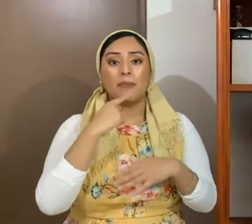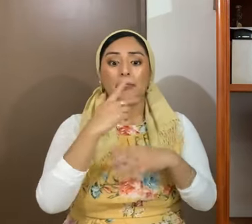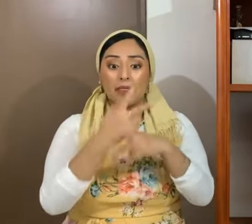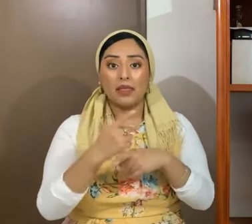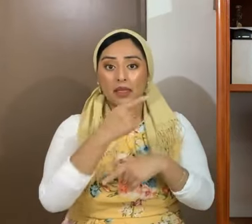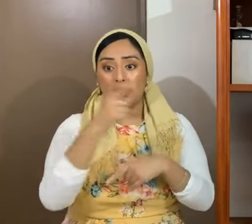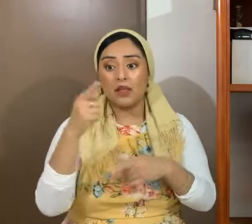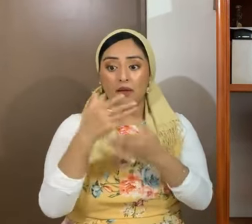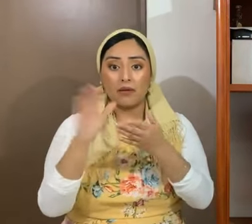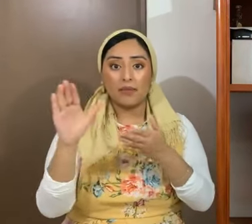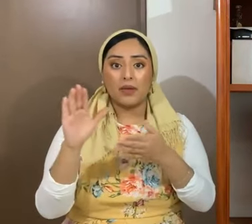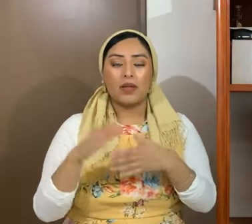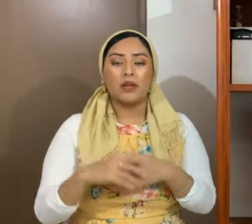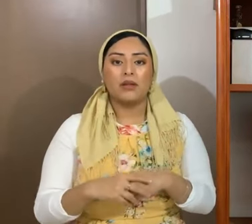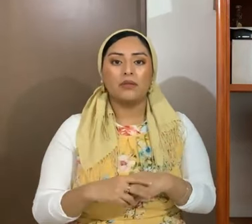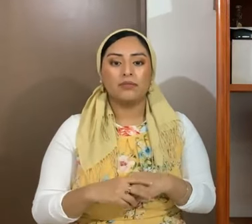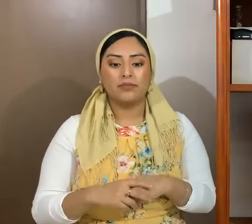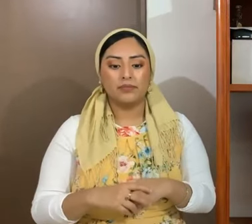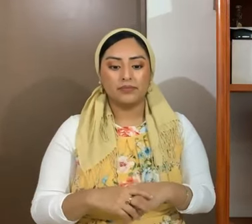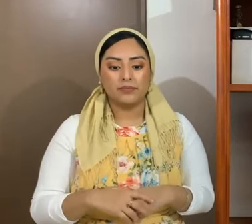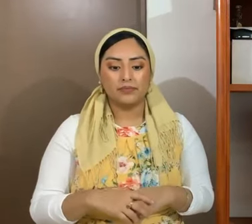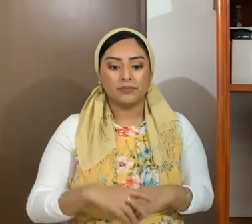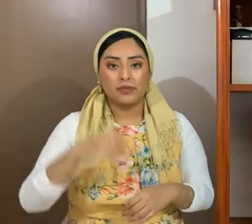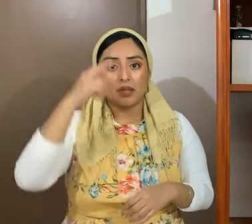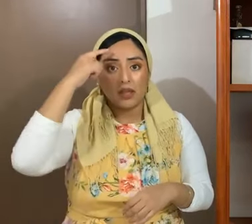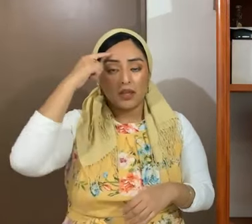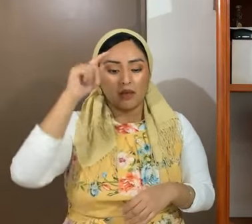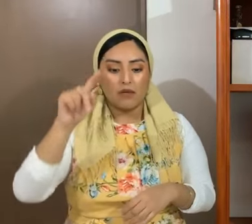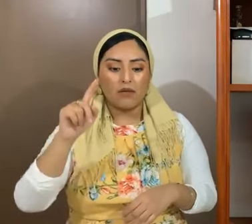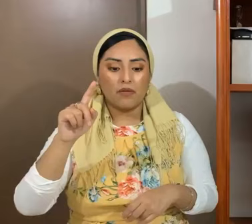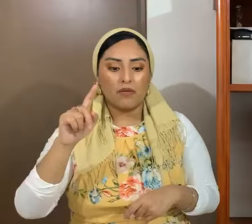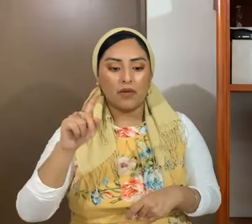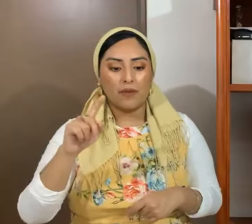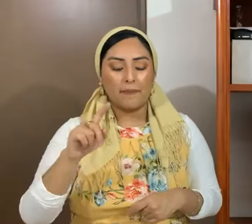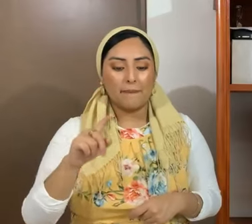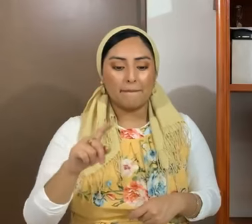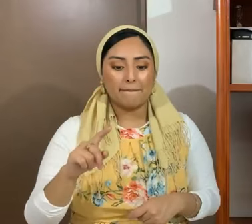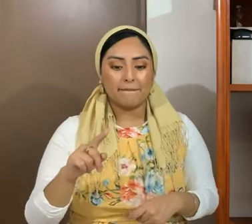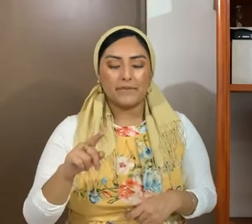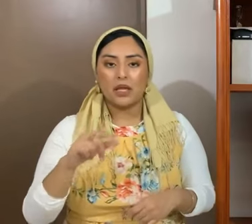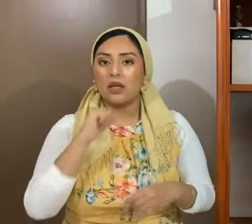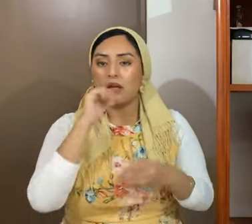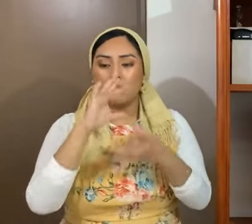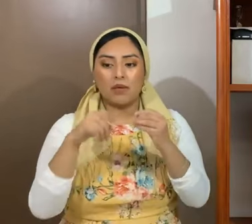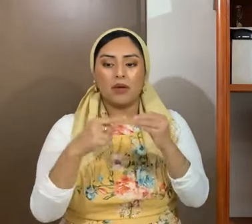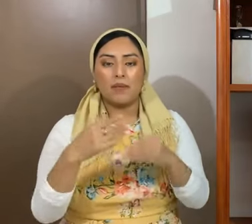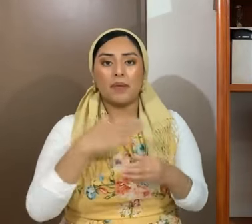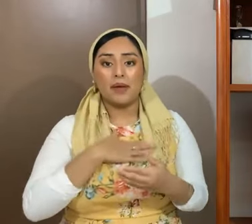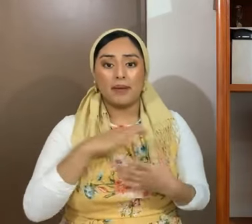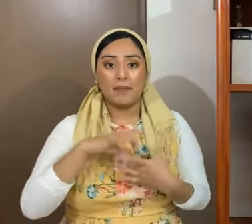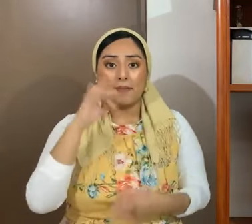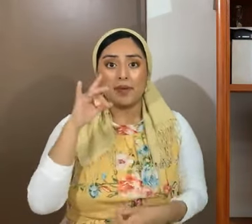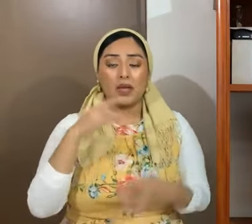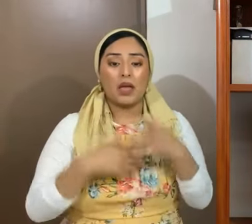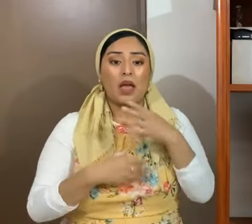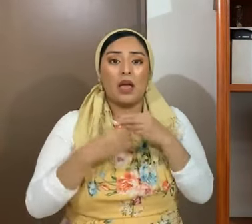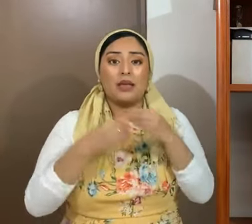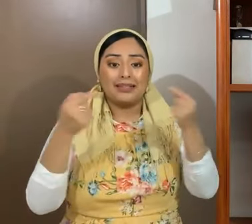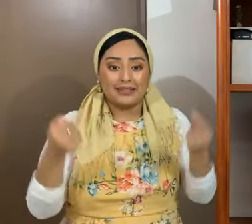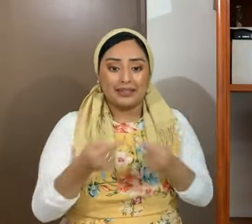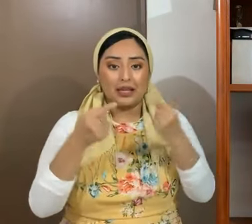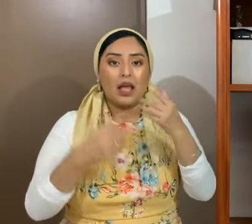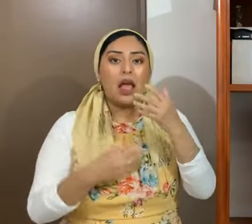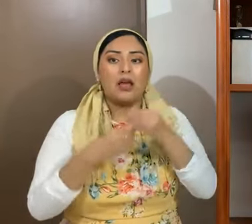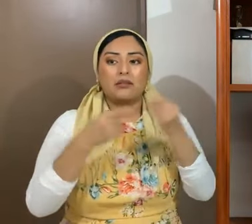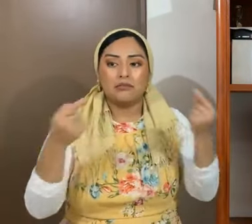apartan, dice Yahweh, para tomar consejo y no de mí, para cobijarse con cubierta y no de mi espíritu, añadiendo pecado